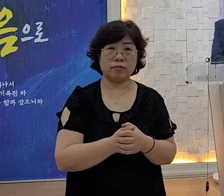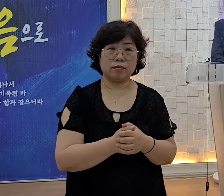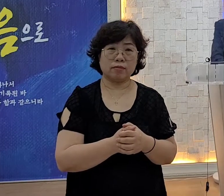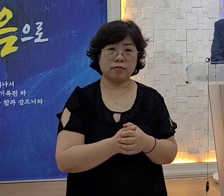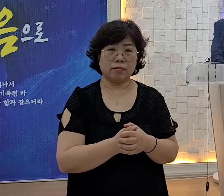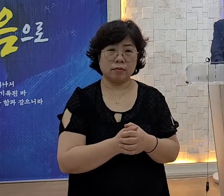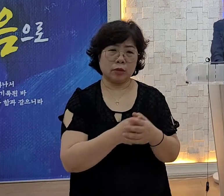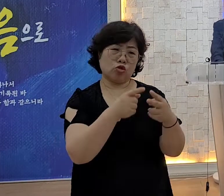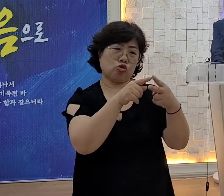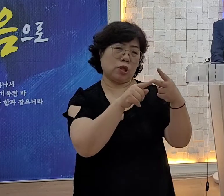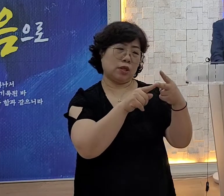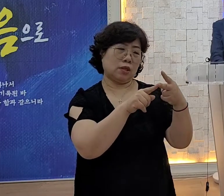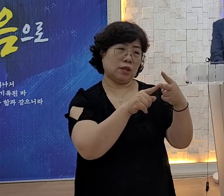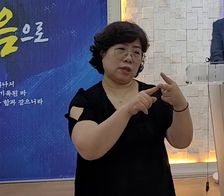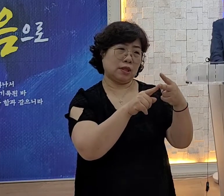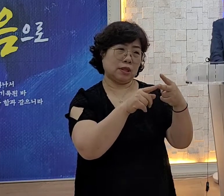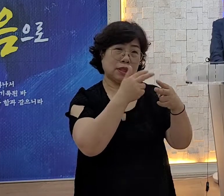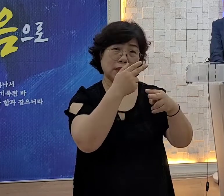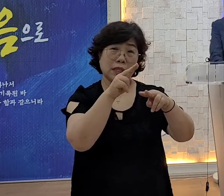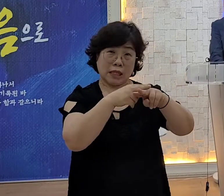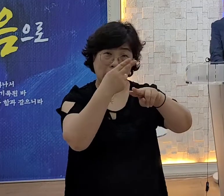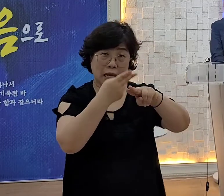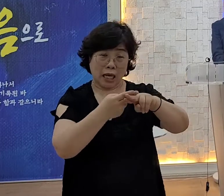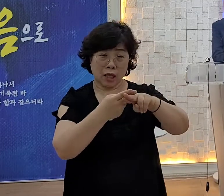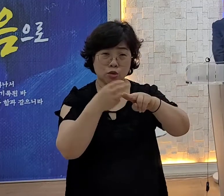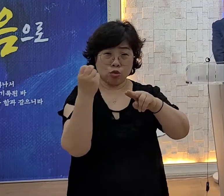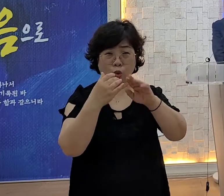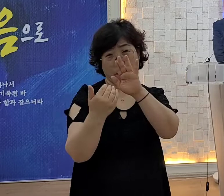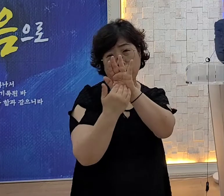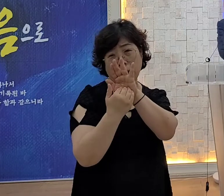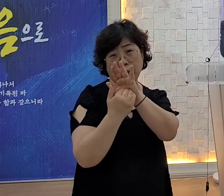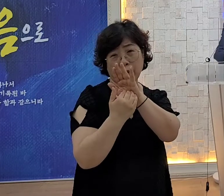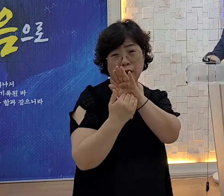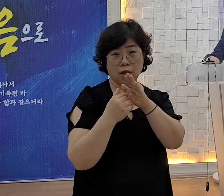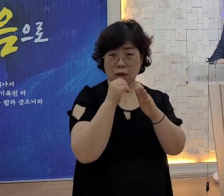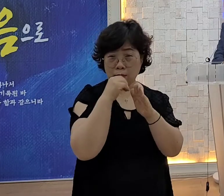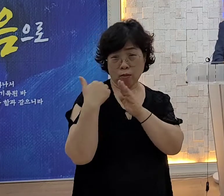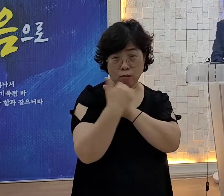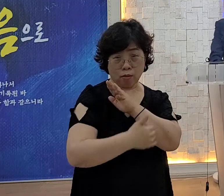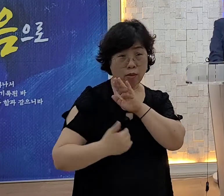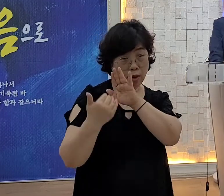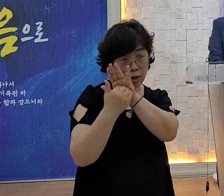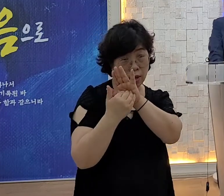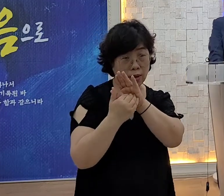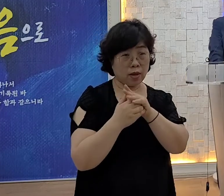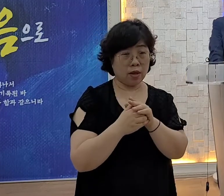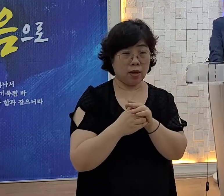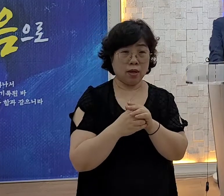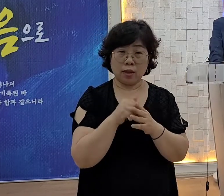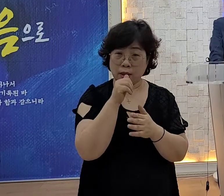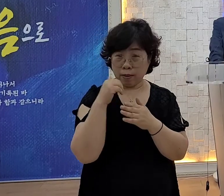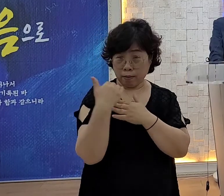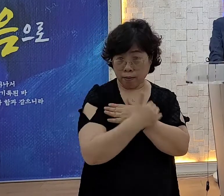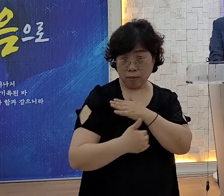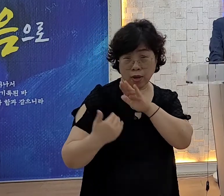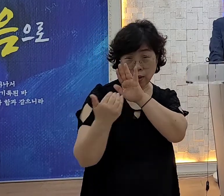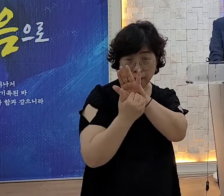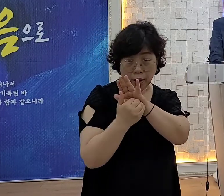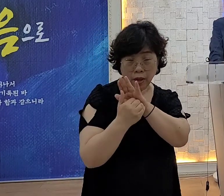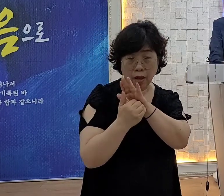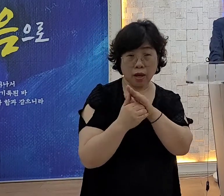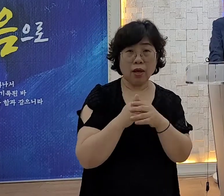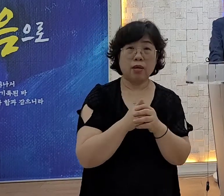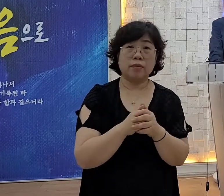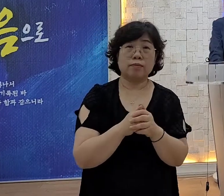자, 두 가지. 상급이다, 방패다. 이렇게 말씀하셨는데, 자, 여러분, 이 방패다 그랬죠, 처음에.